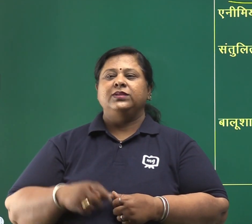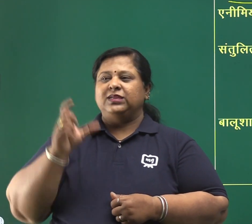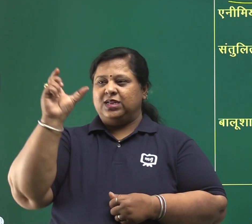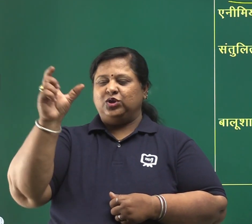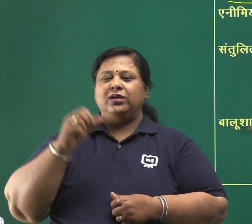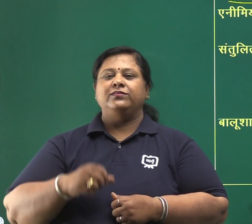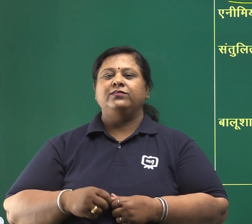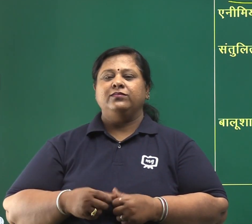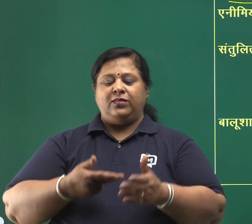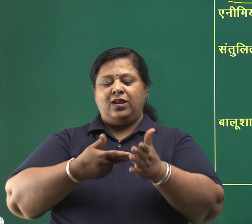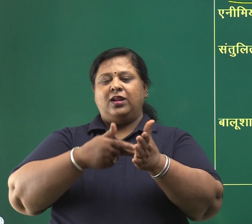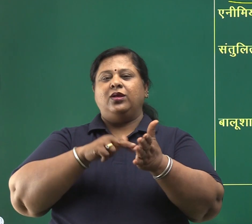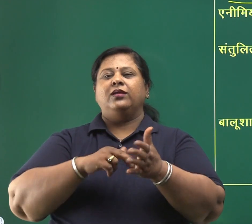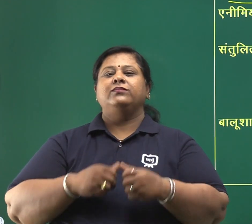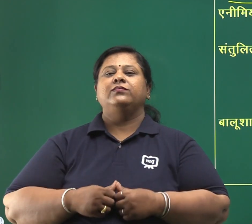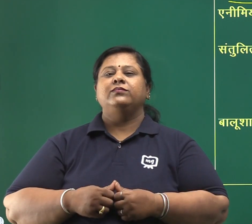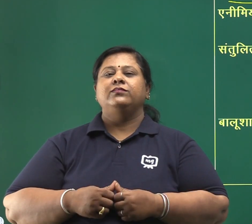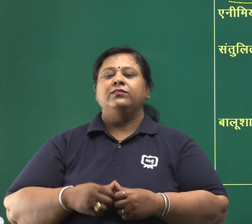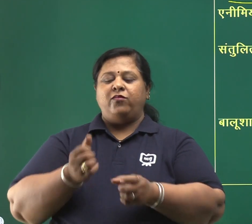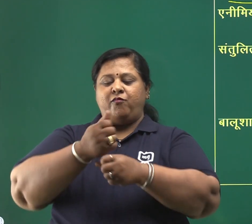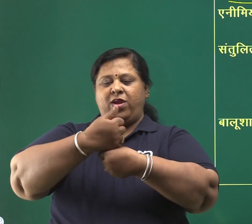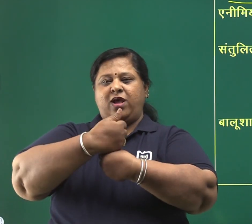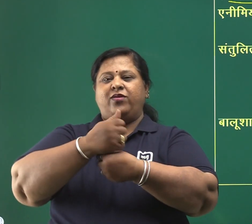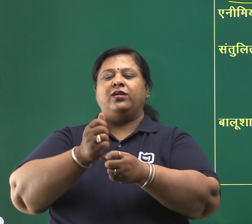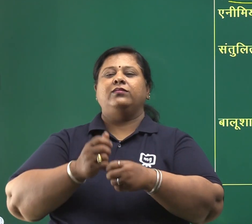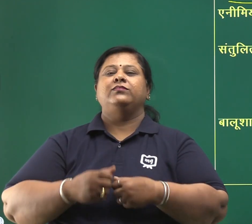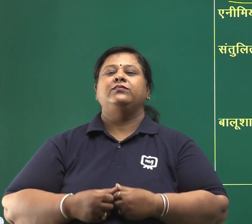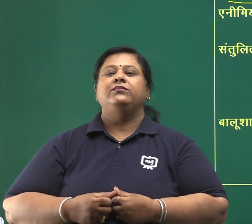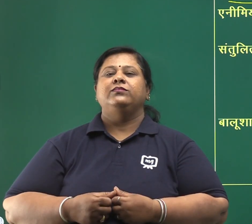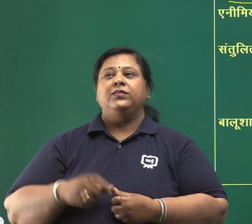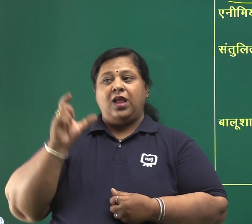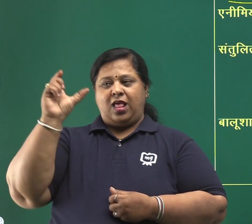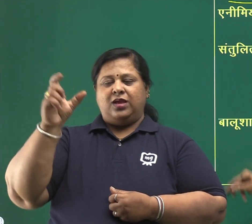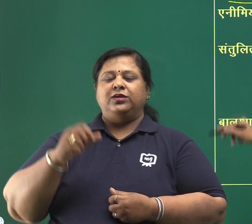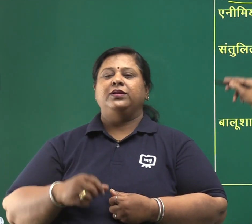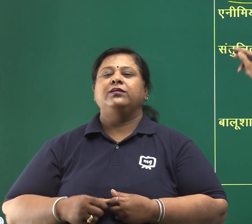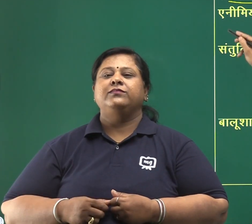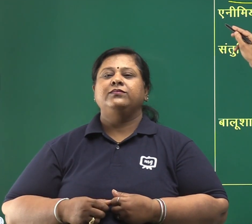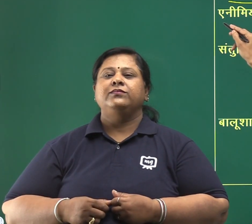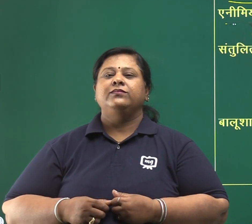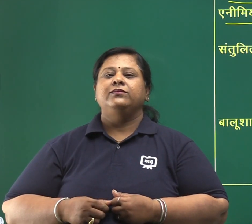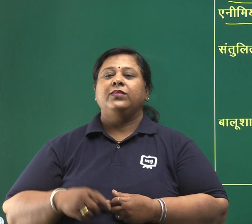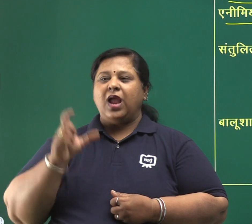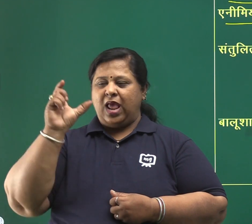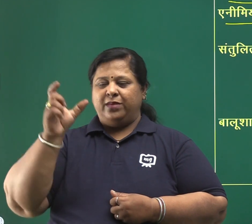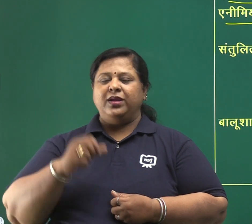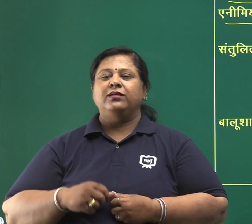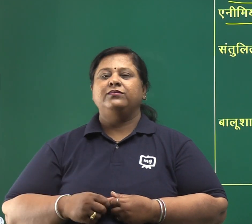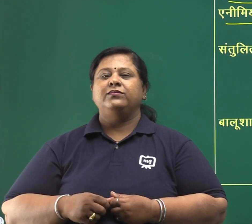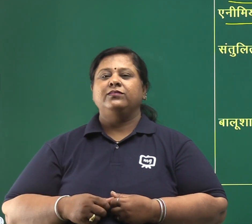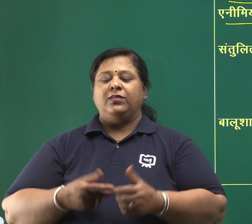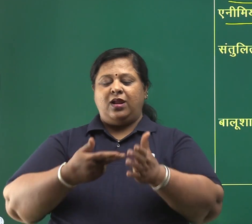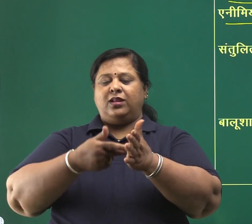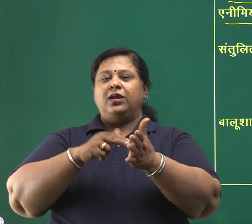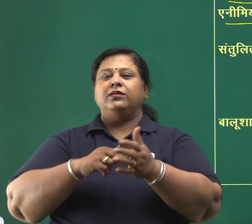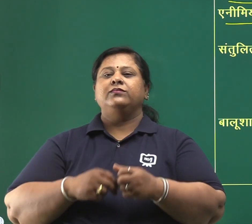संरचना। अर्थ होगा बनावट। अगला शब्द है एनीमिया।